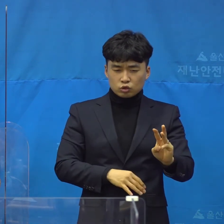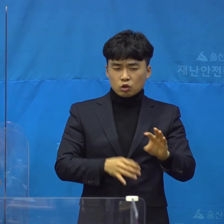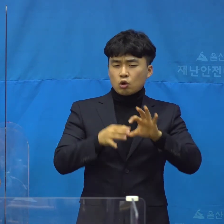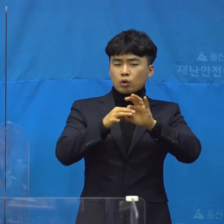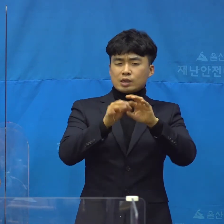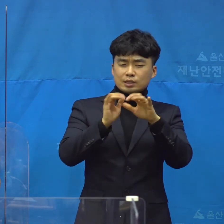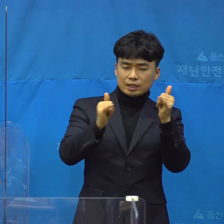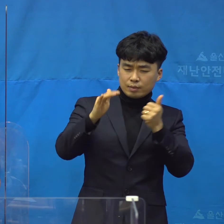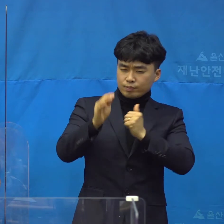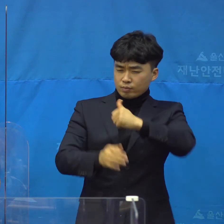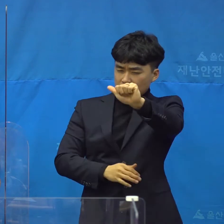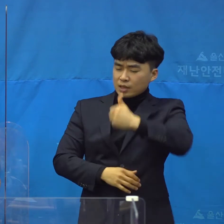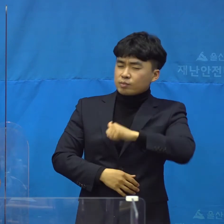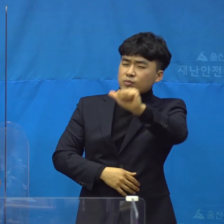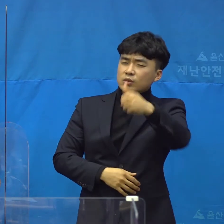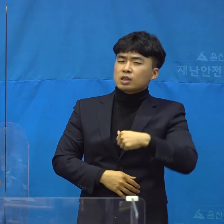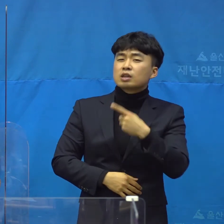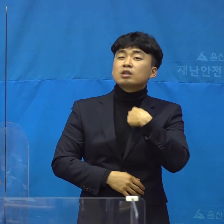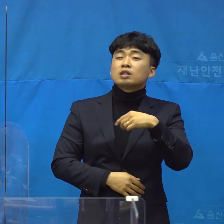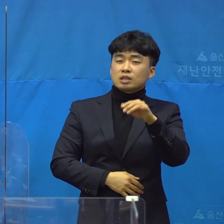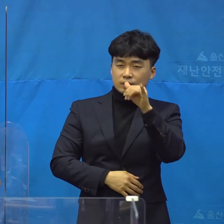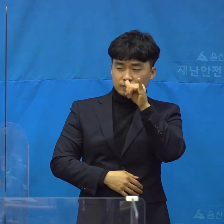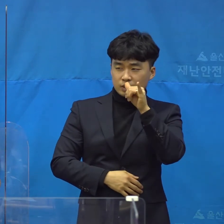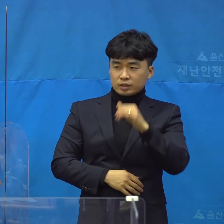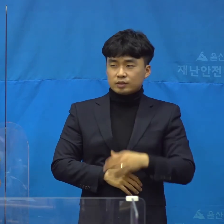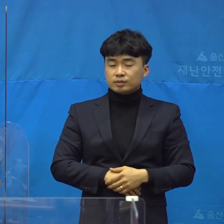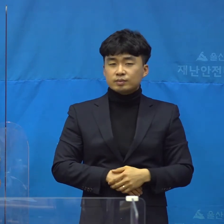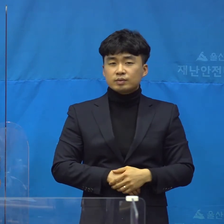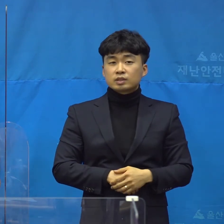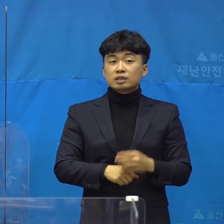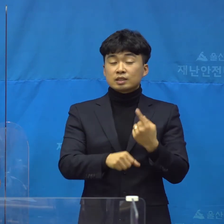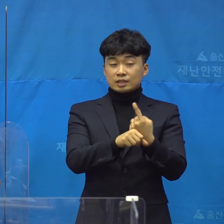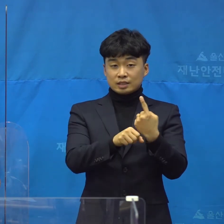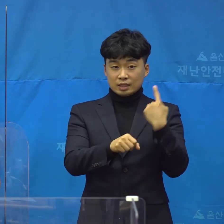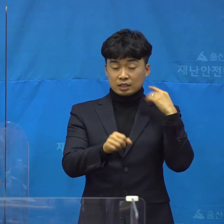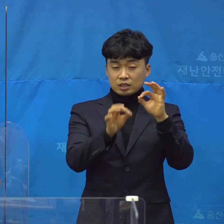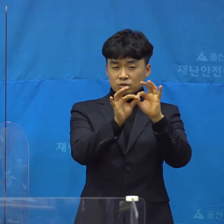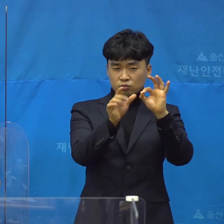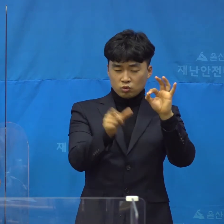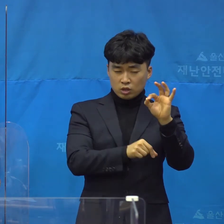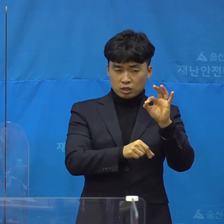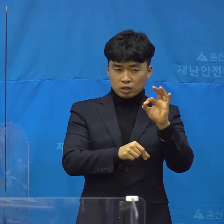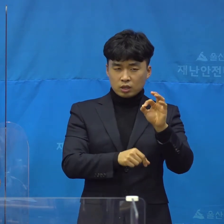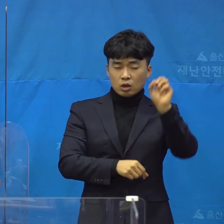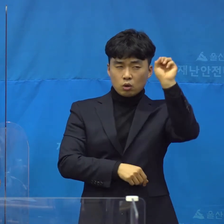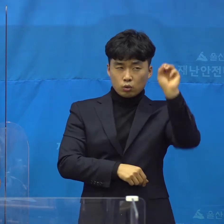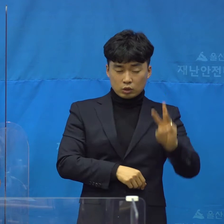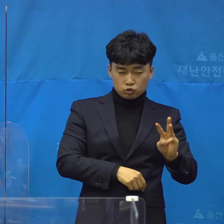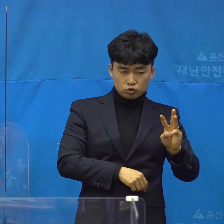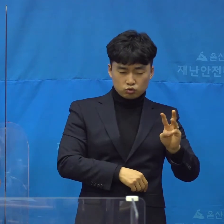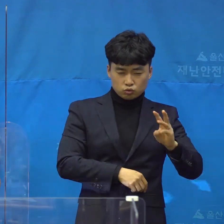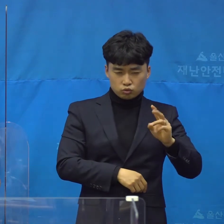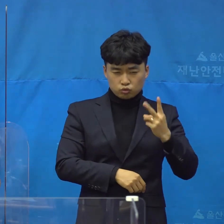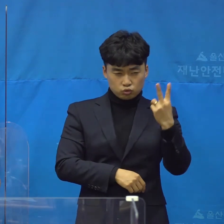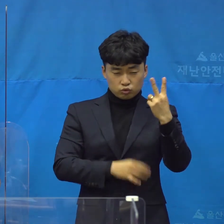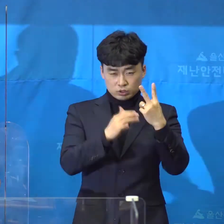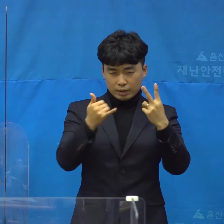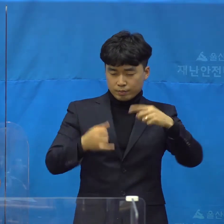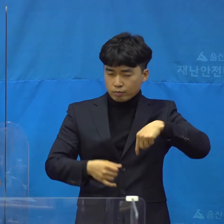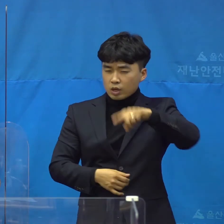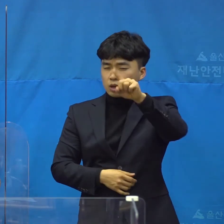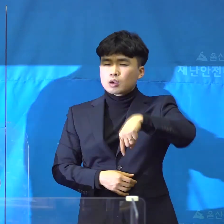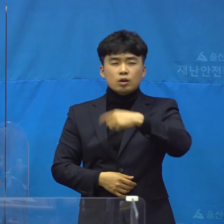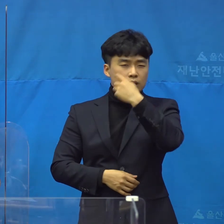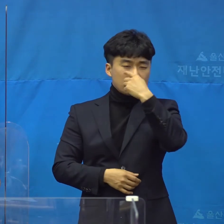갔던 일들도 있는 걸로 알고 있는데 작년 가을에 10월 달에 광주에서 두 분이 왔다 간 걸로는 확인을